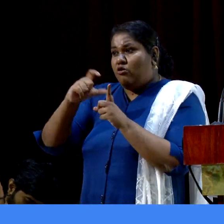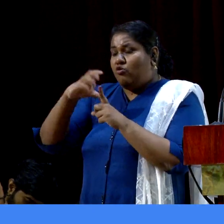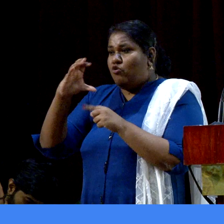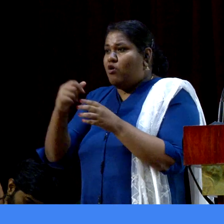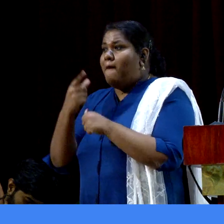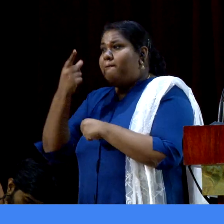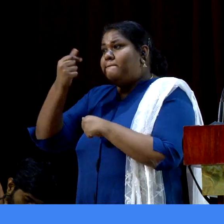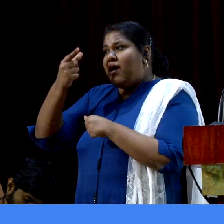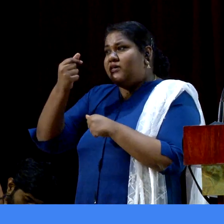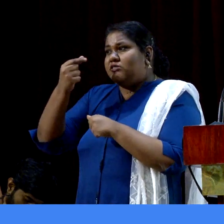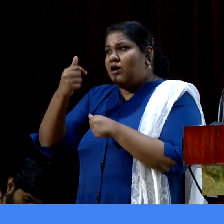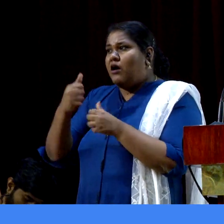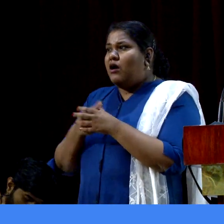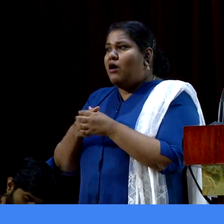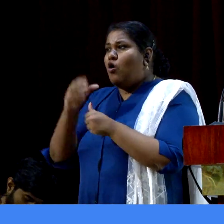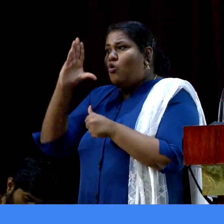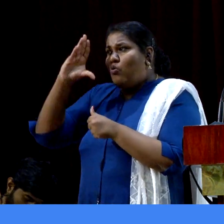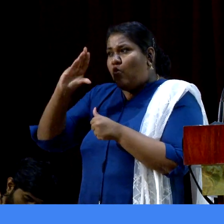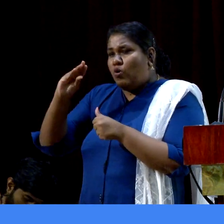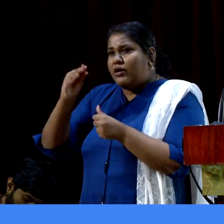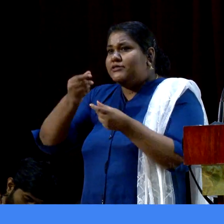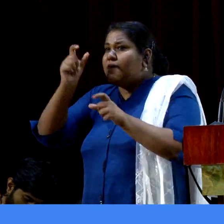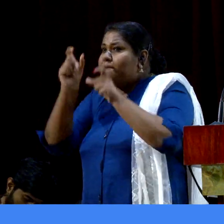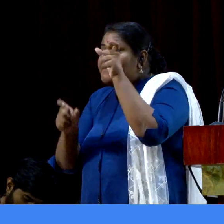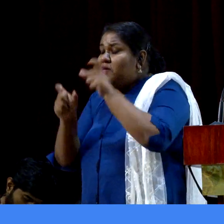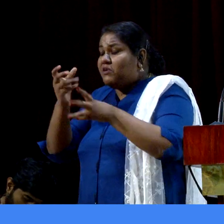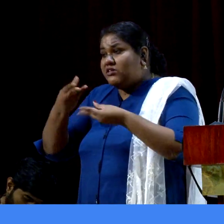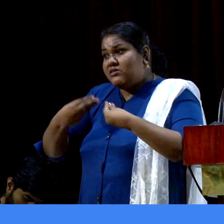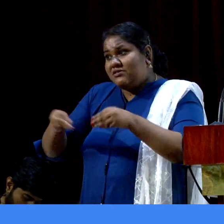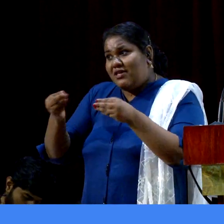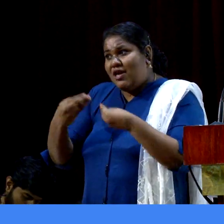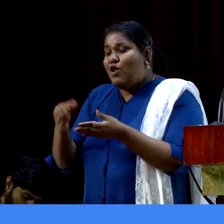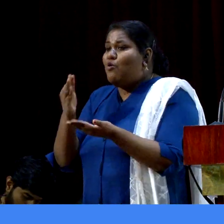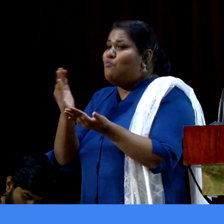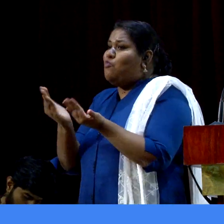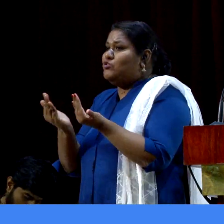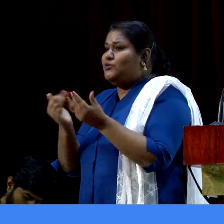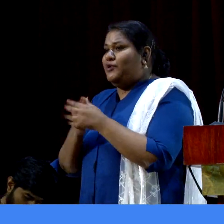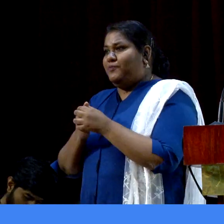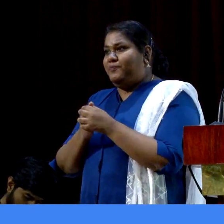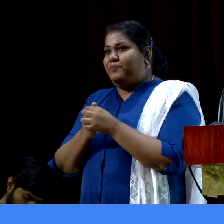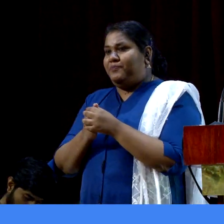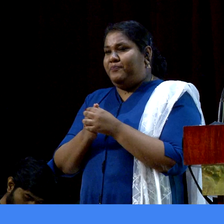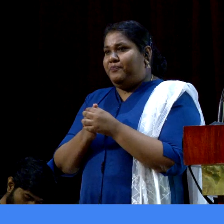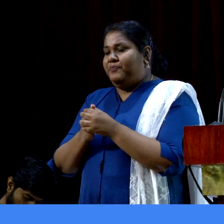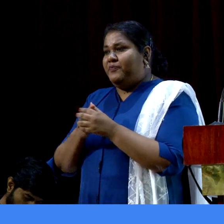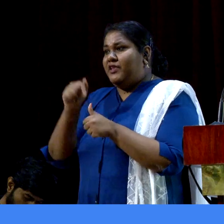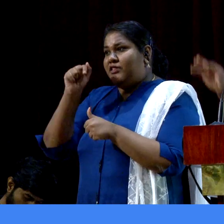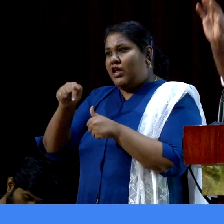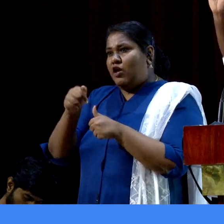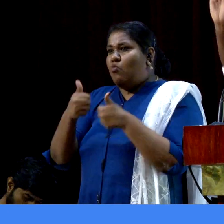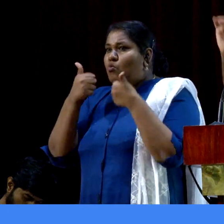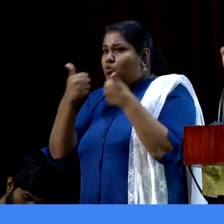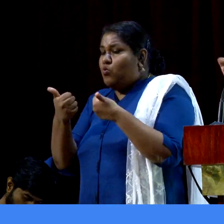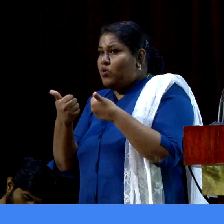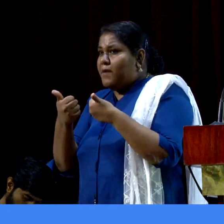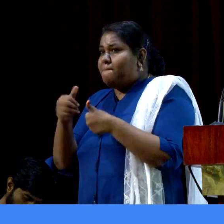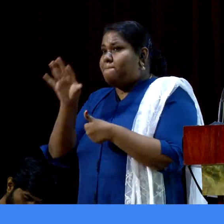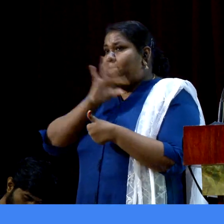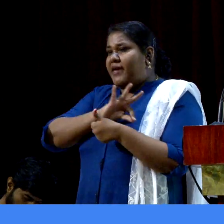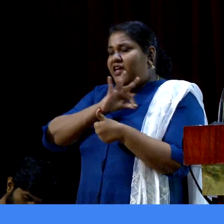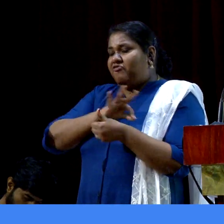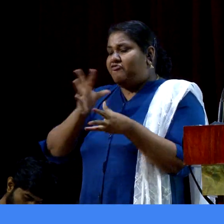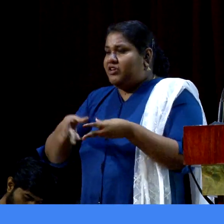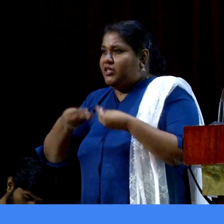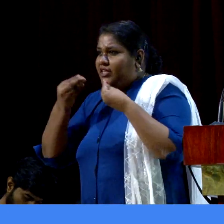ப்ரைஸ் ஷாப்ஸ் எப்படி நிறுவப்பட்டு அங்கே செயல்படுகிறது என்று சொன்னார்கள். இங்கே ஏற்கனவே குறிப்பிட்டு சொன்னவர்கள் எல்லாம் போல எத்தனை வகையான அட்டைகள்,